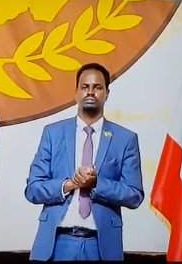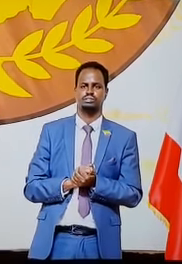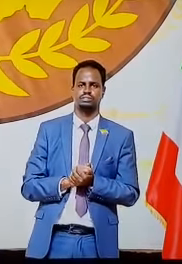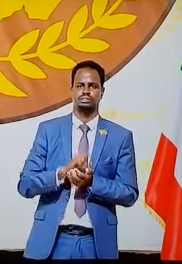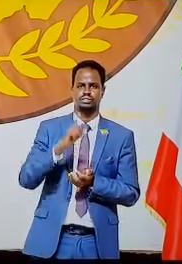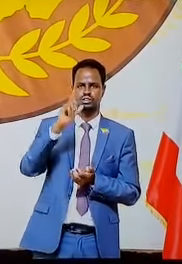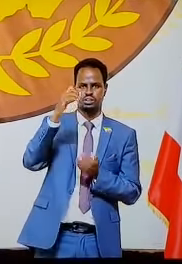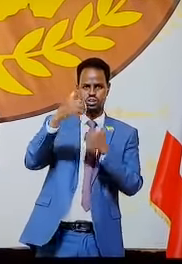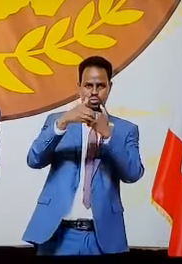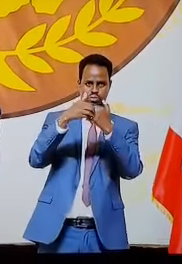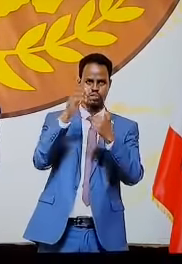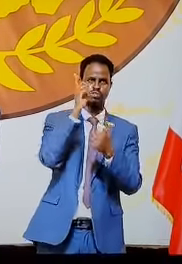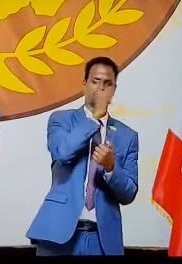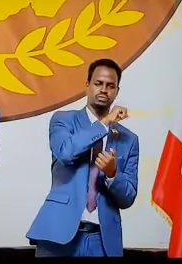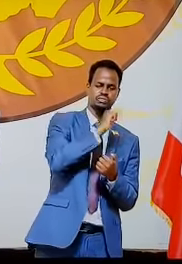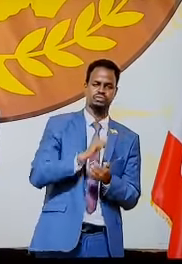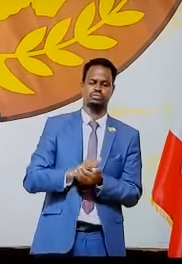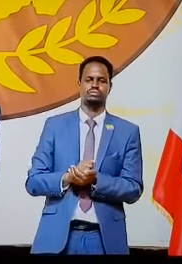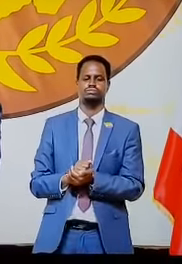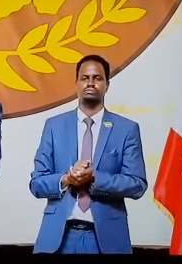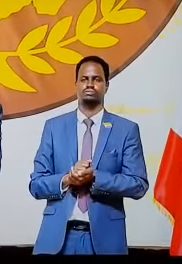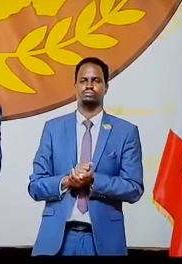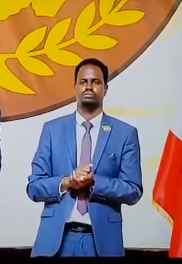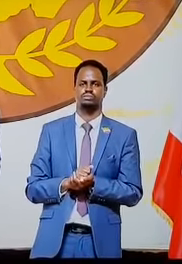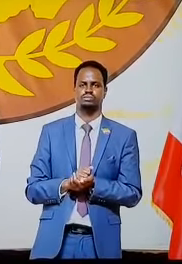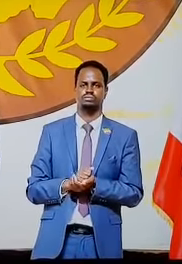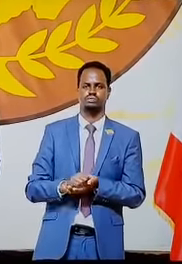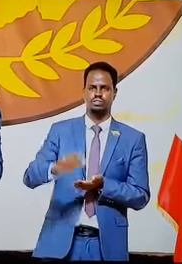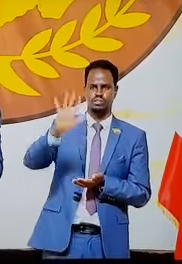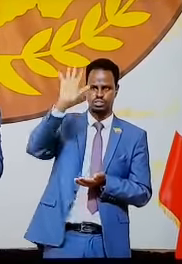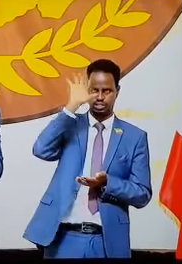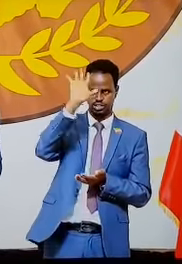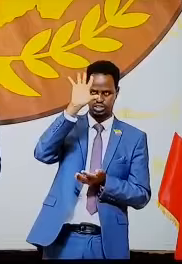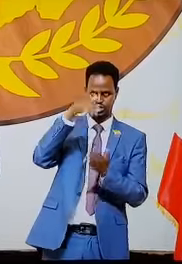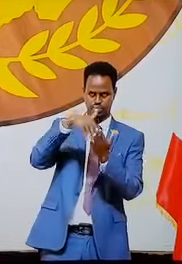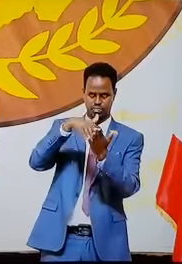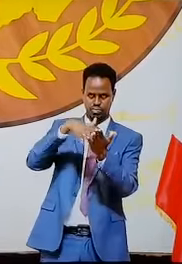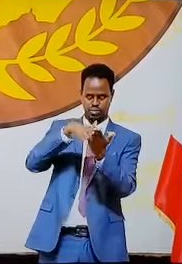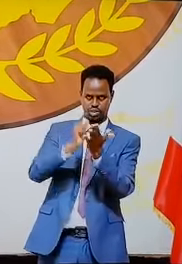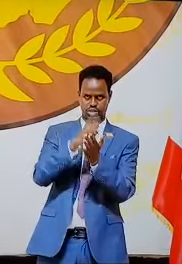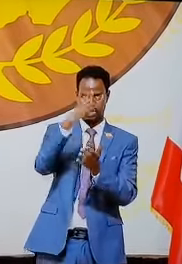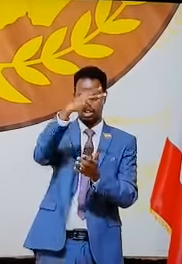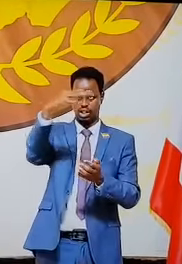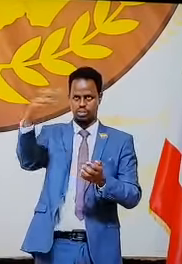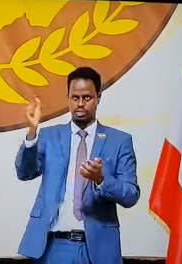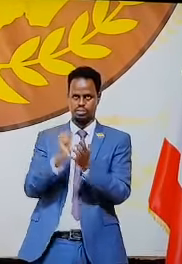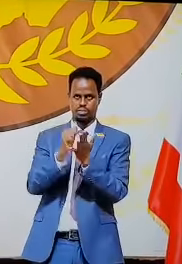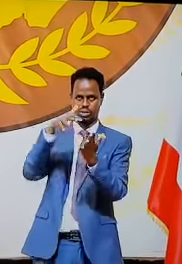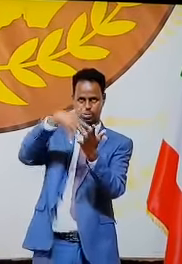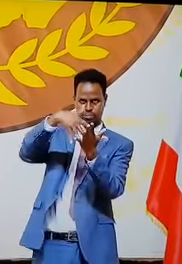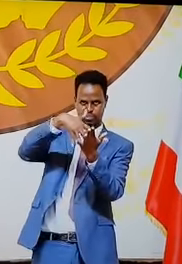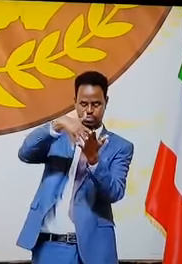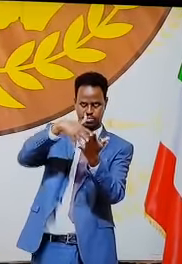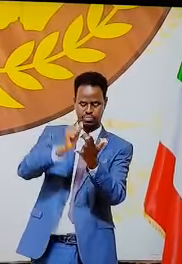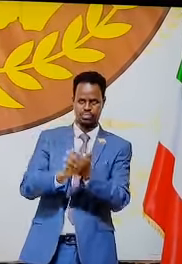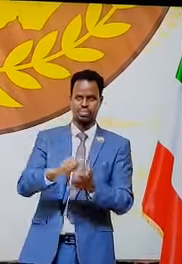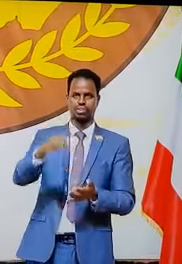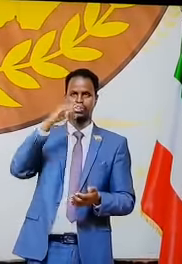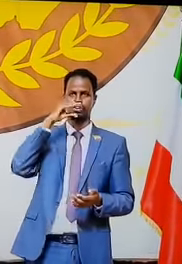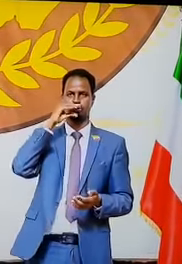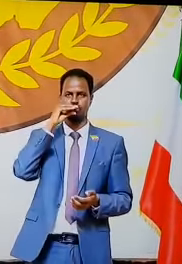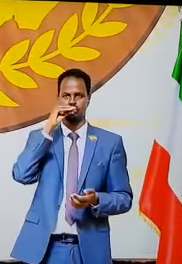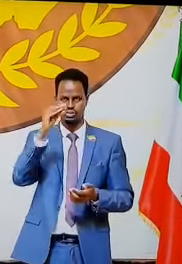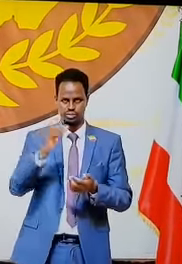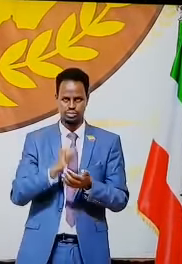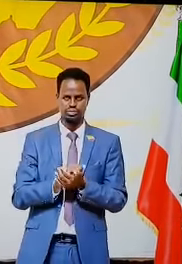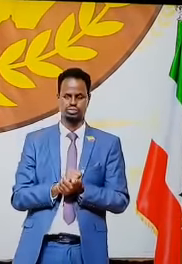ግራ አንድ ነገር ያደረ ካርበን ሆኖ ማለት ሸታ ብሪያን የለበለ ቡቆል ብሪያን የሎሽ ይገና የለ